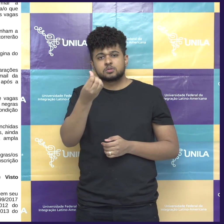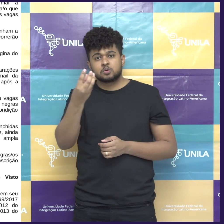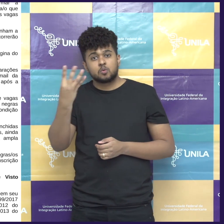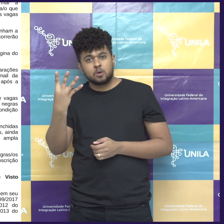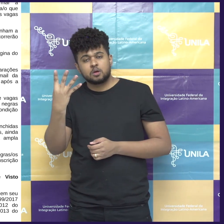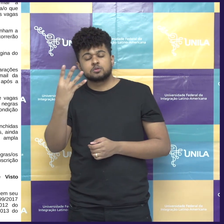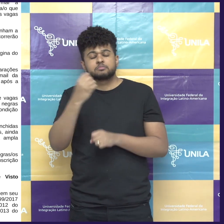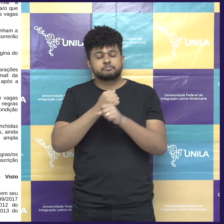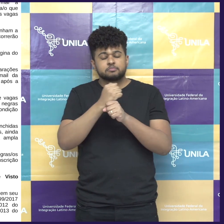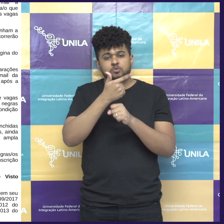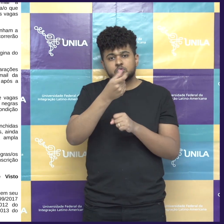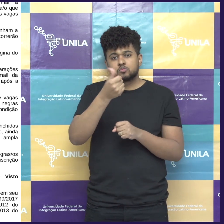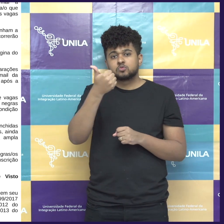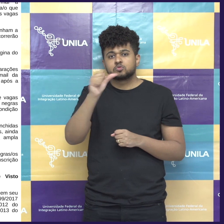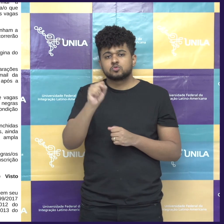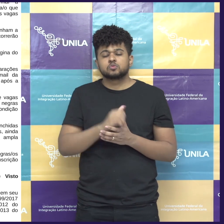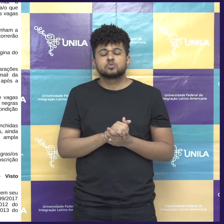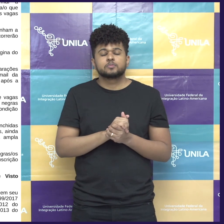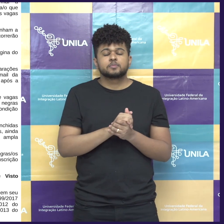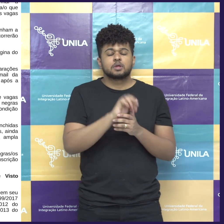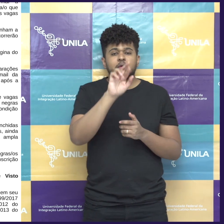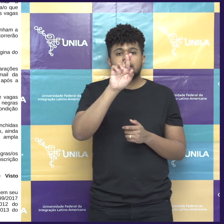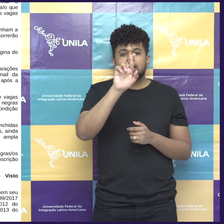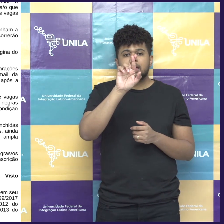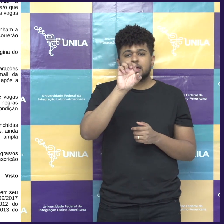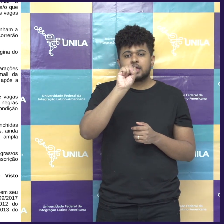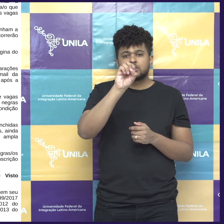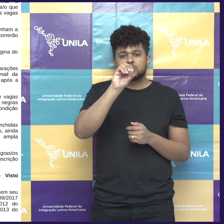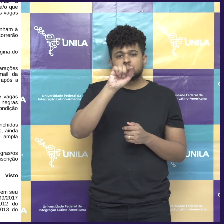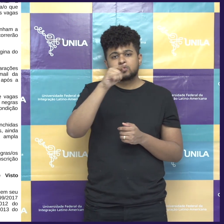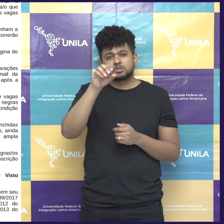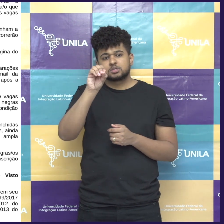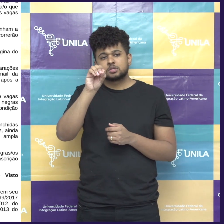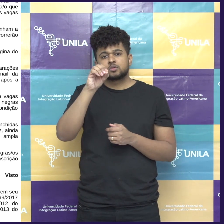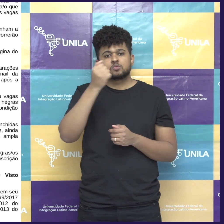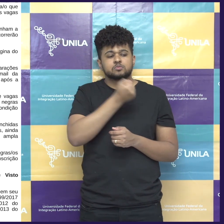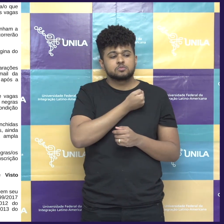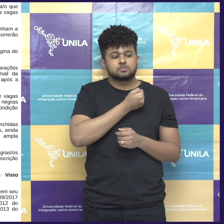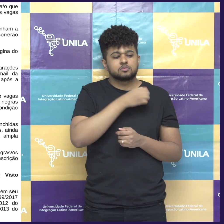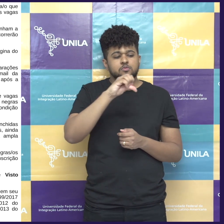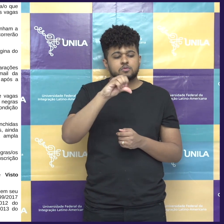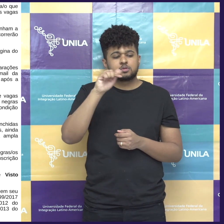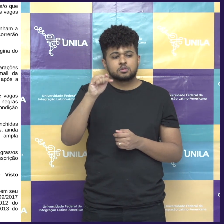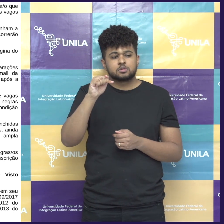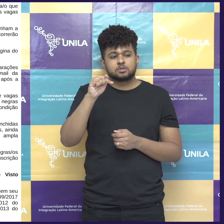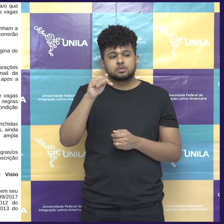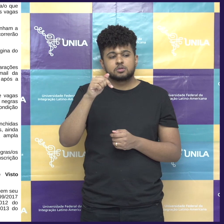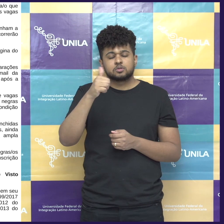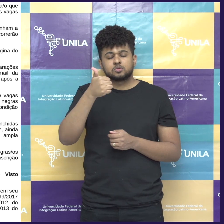13.684, 2018, a Resolução Normativa número 97,